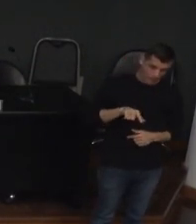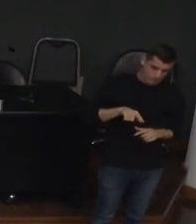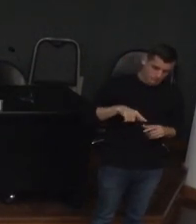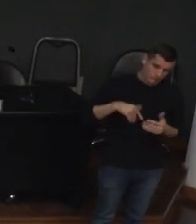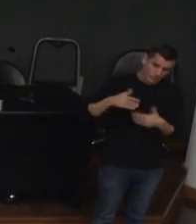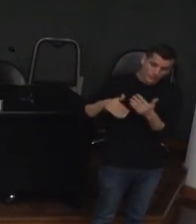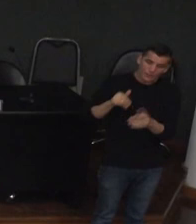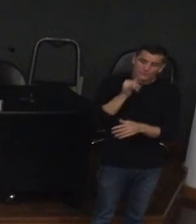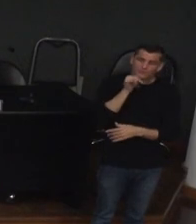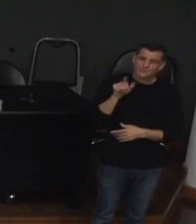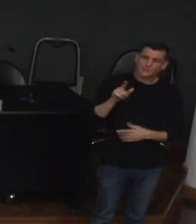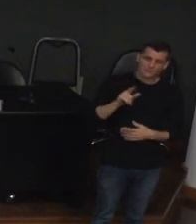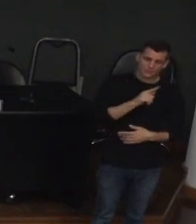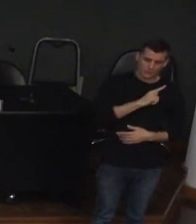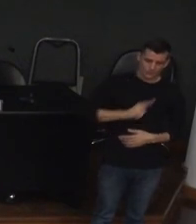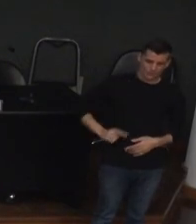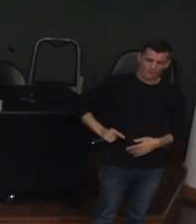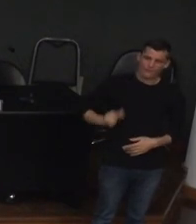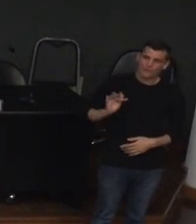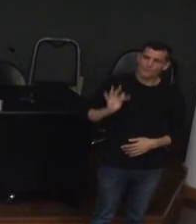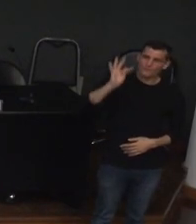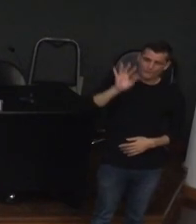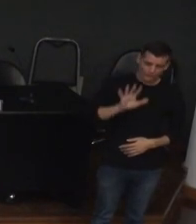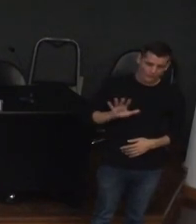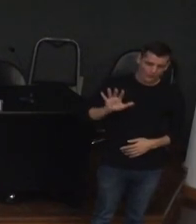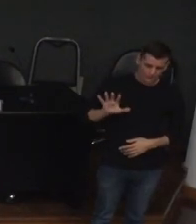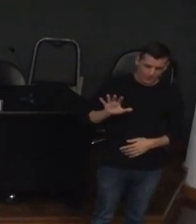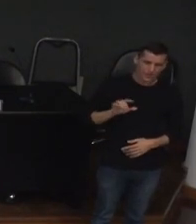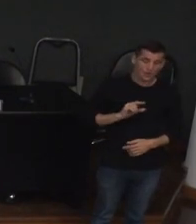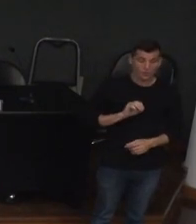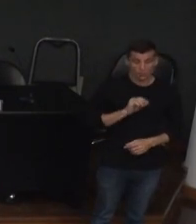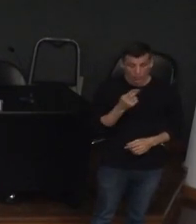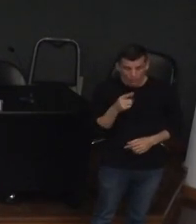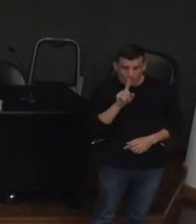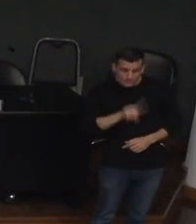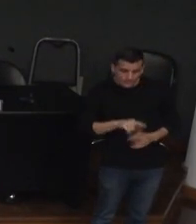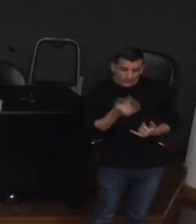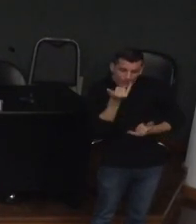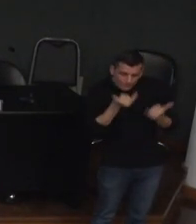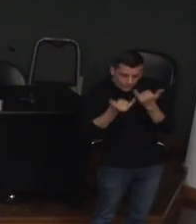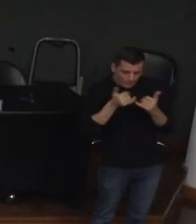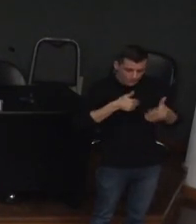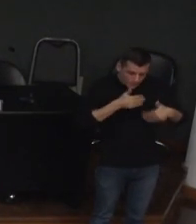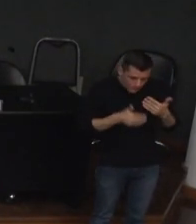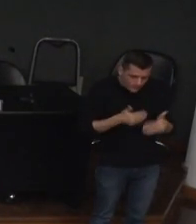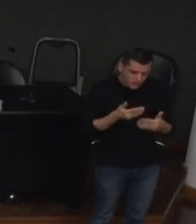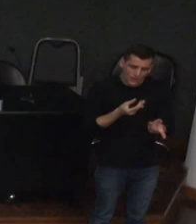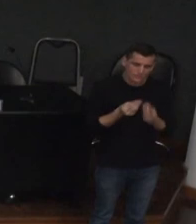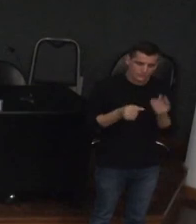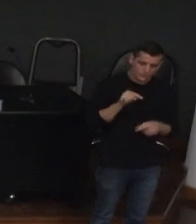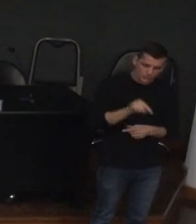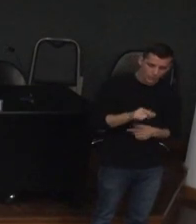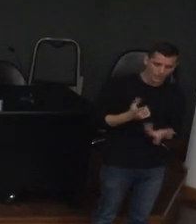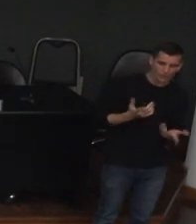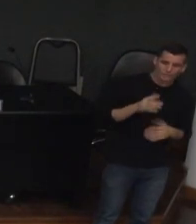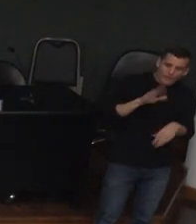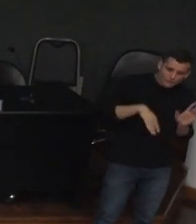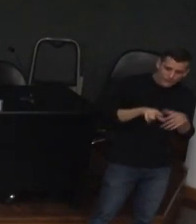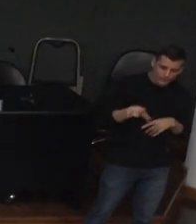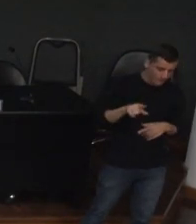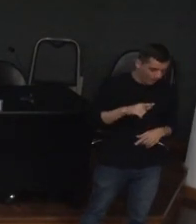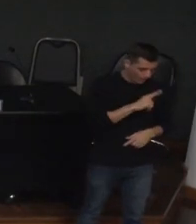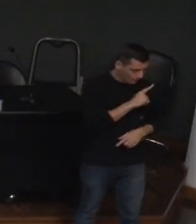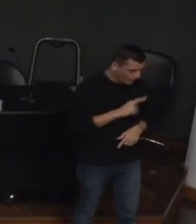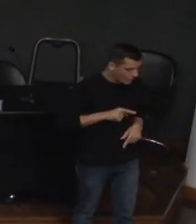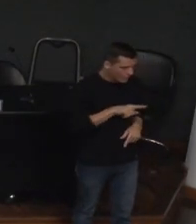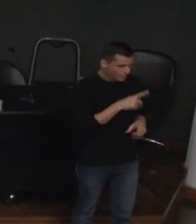federal. Ele tramita, ou ele é parte de um processo de informação que vem, ou que tem o link com o governo do estado. Não é